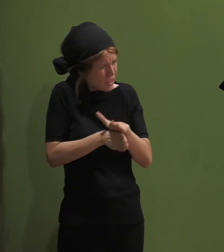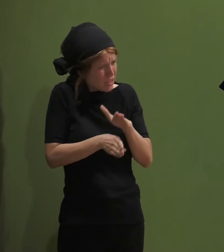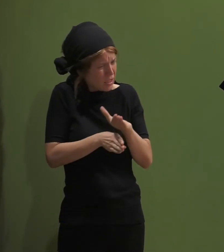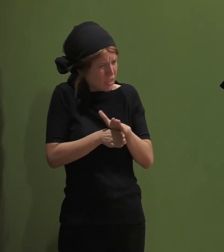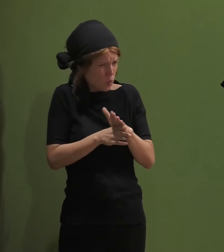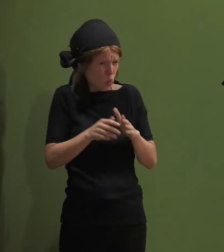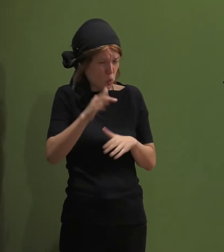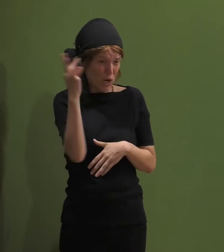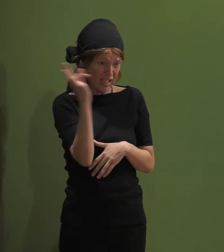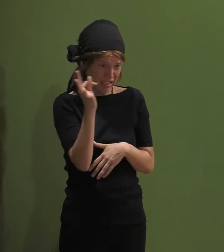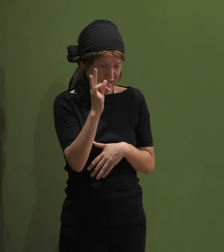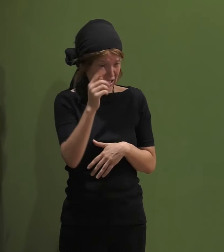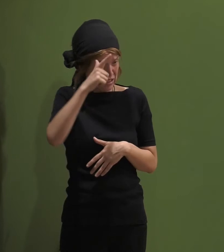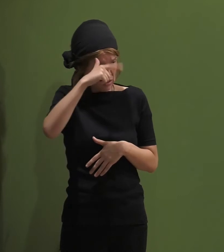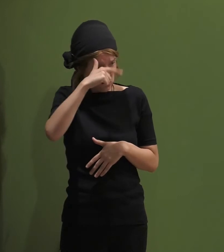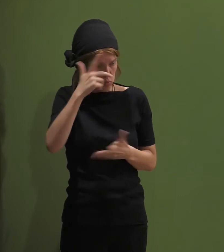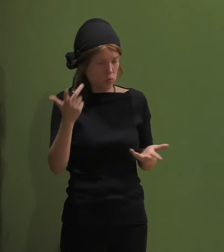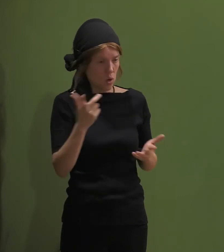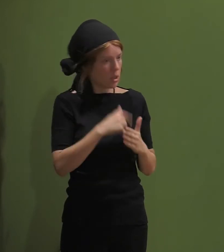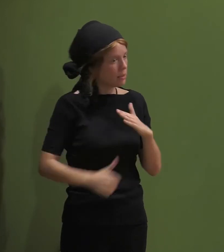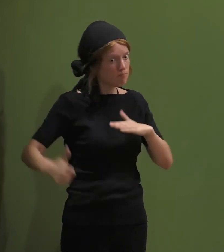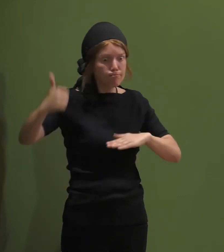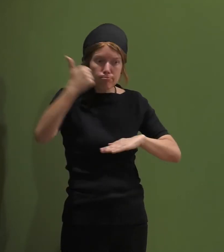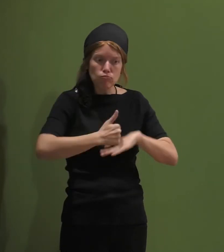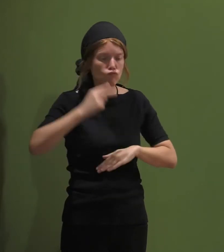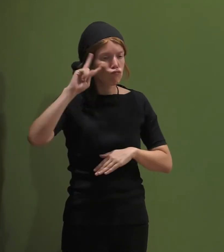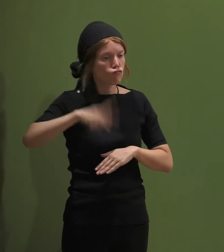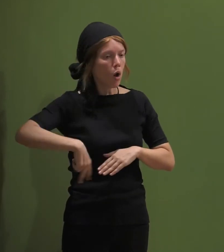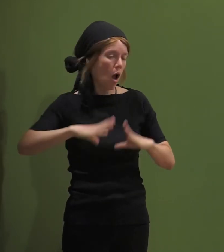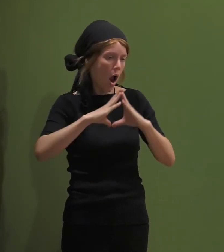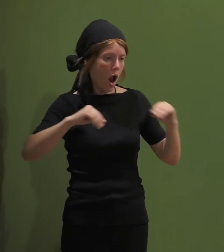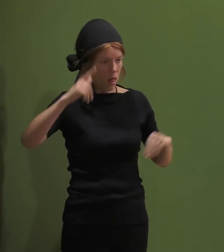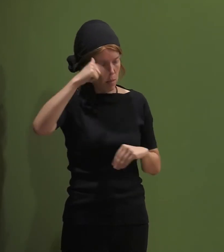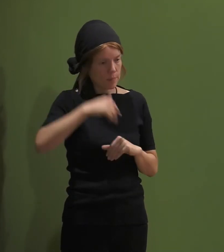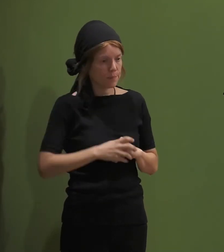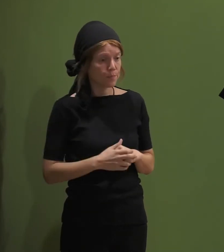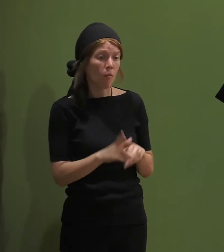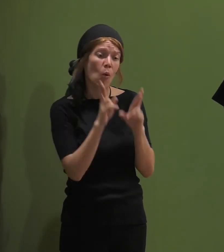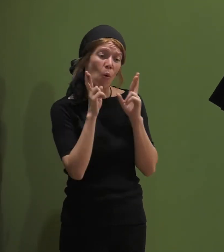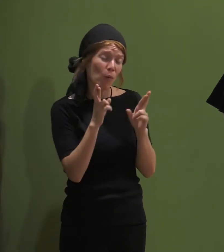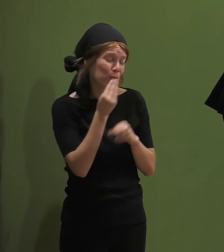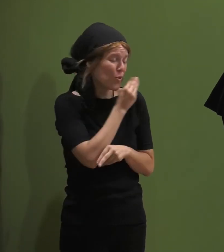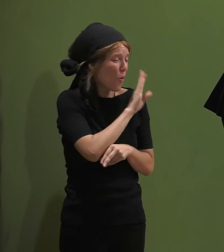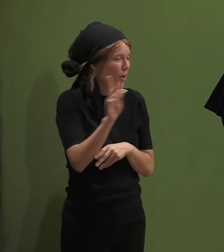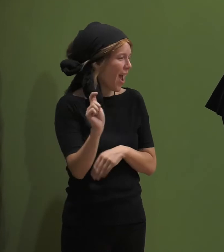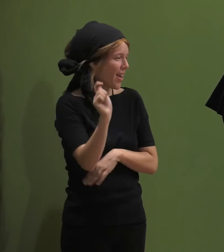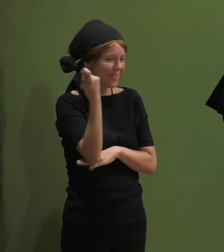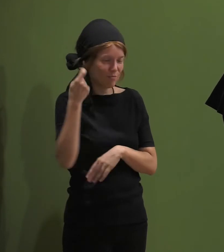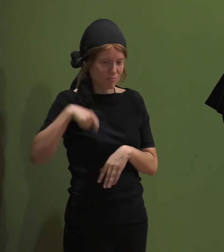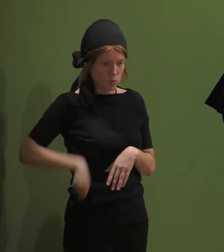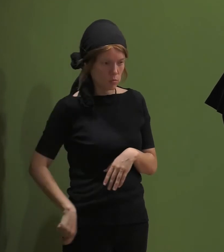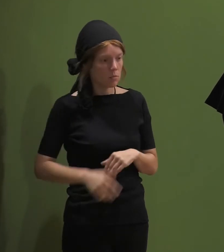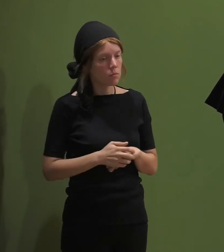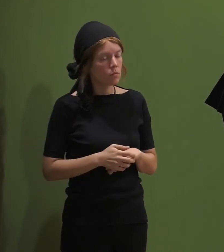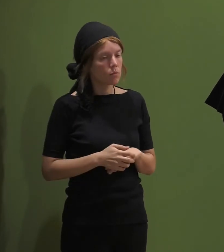tesis doctoral que os otorga el mayor grado y reconocimiento académico. Os deseo los mayores éxitos profesionales y